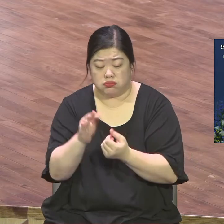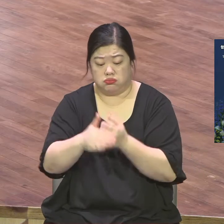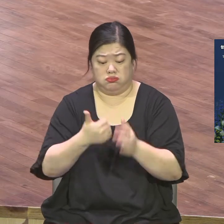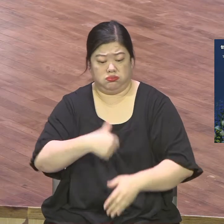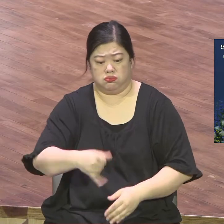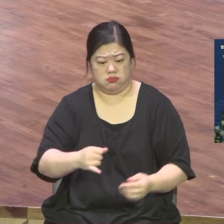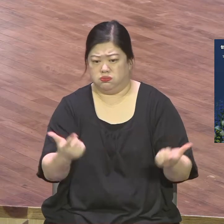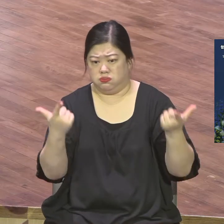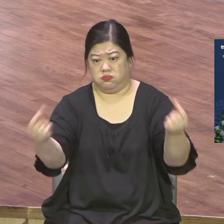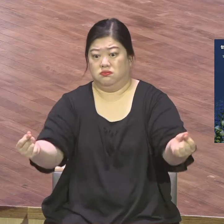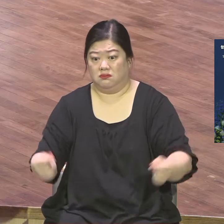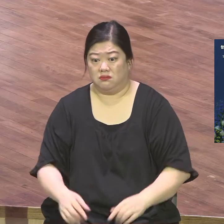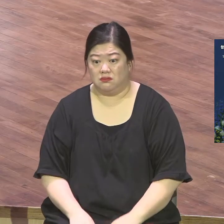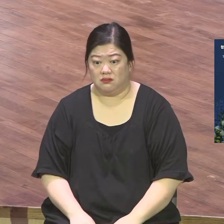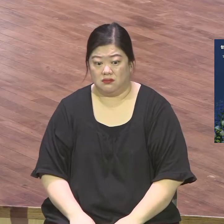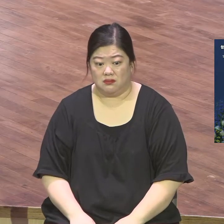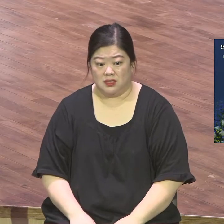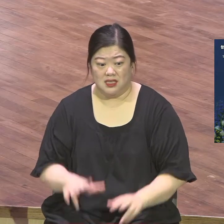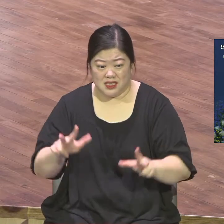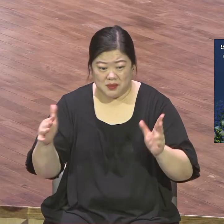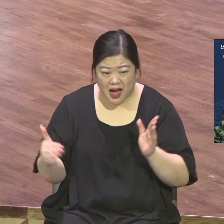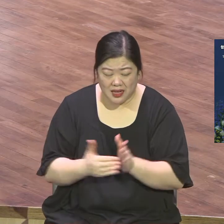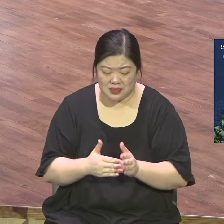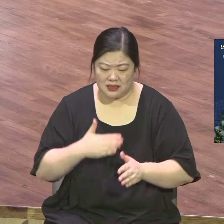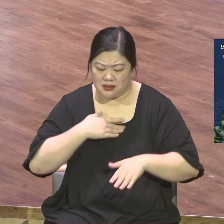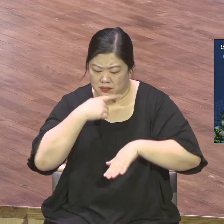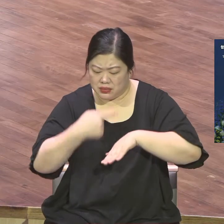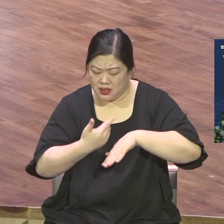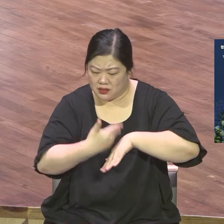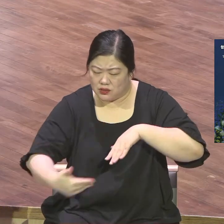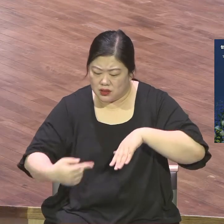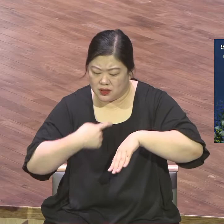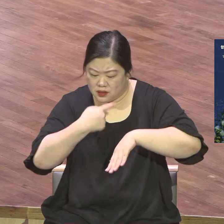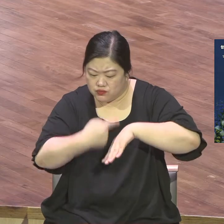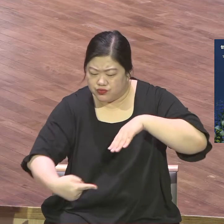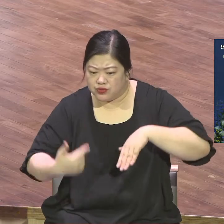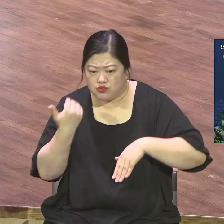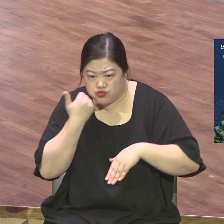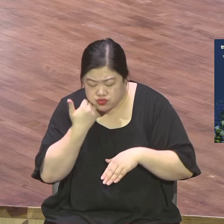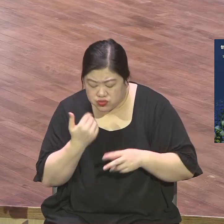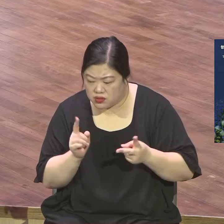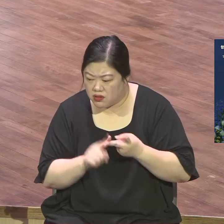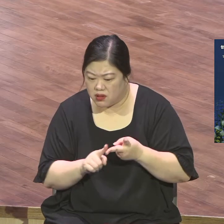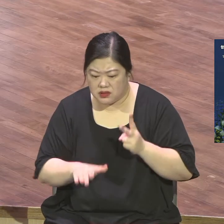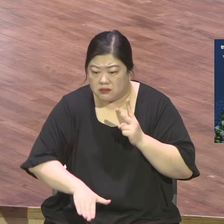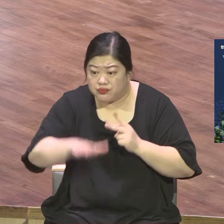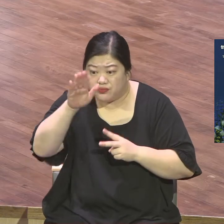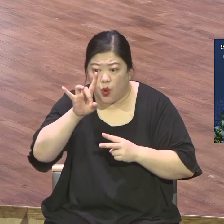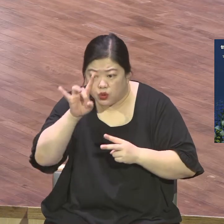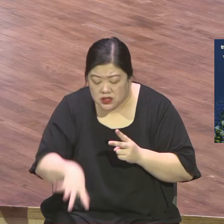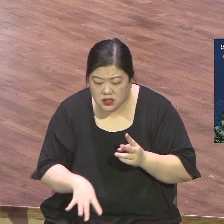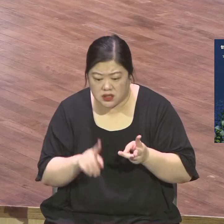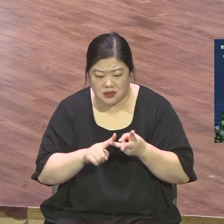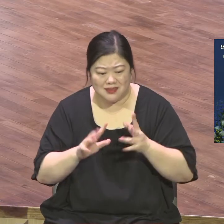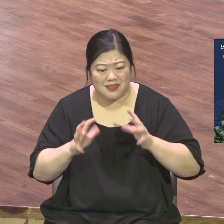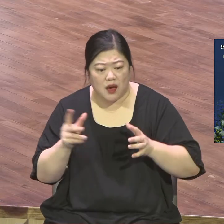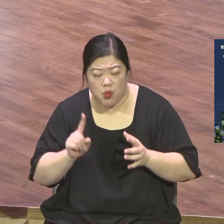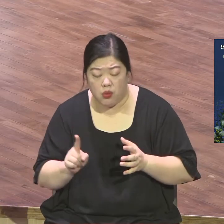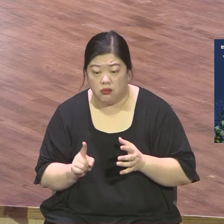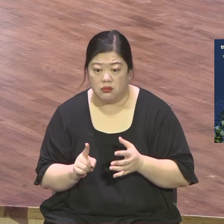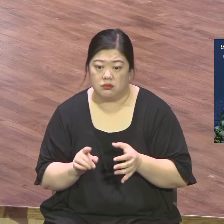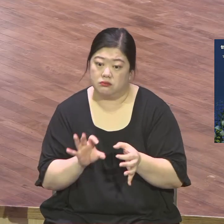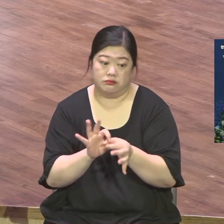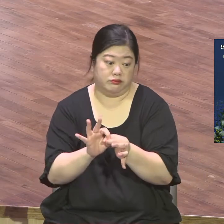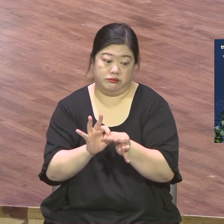삶의 배경이나 또 출신과 상관없이 화평의 복음 공동체를